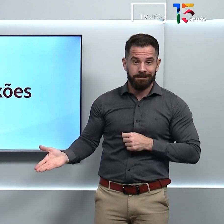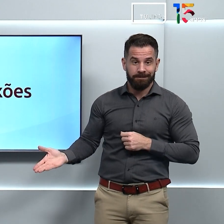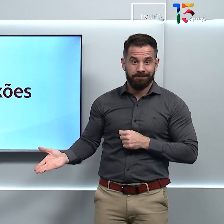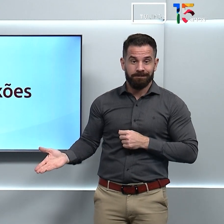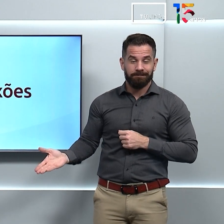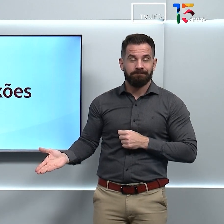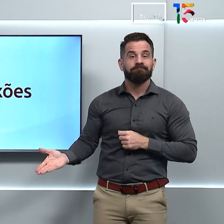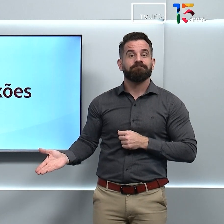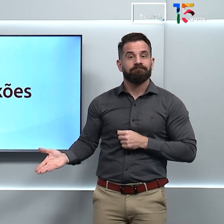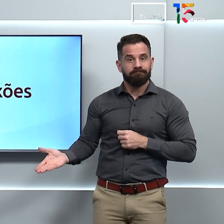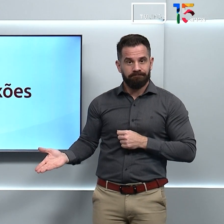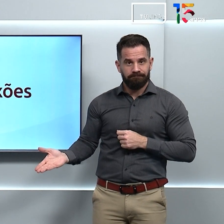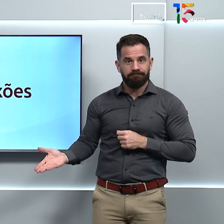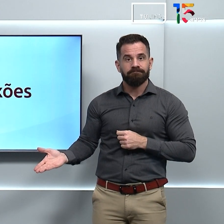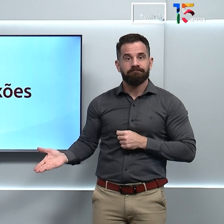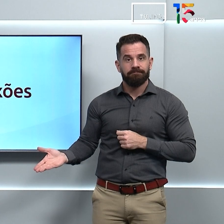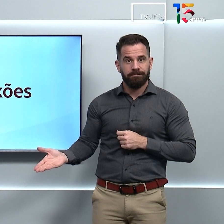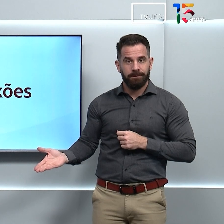tela.